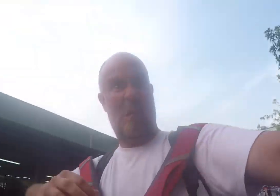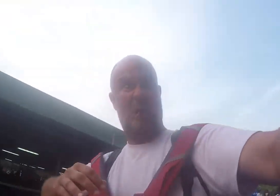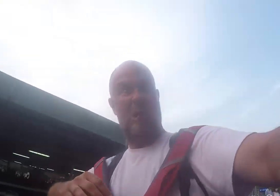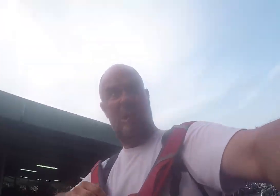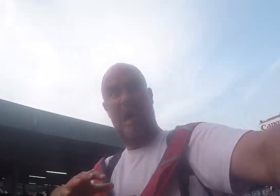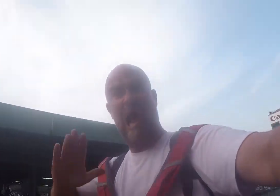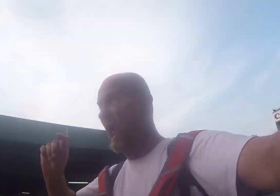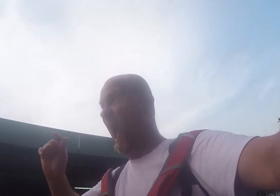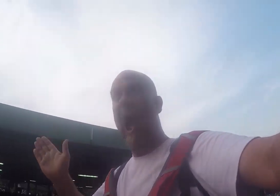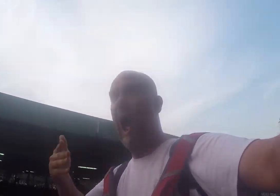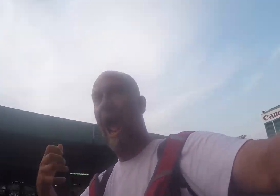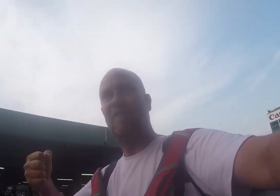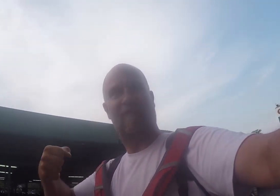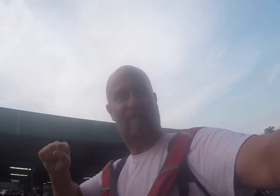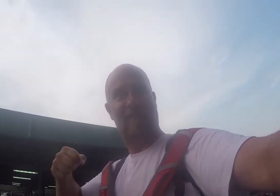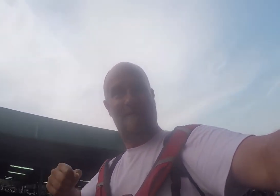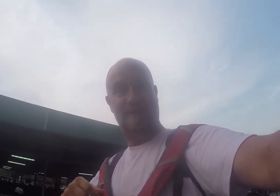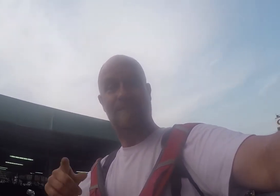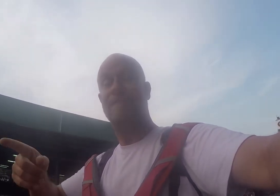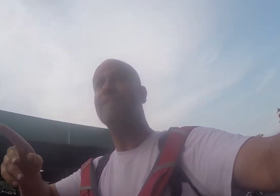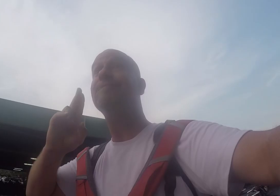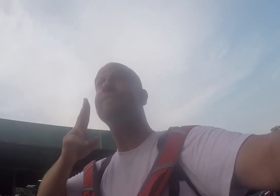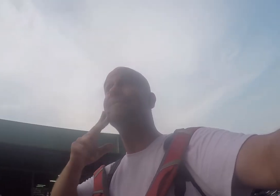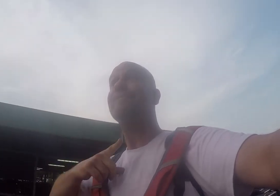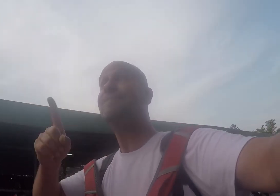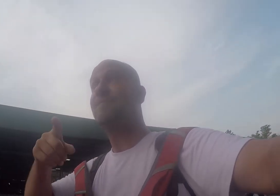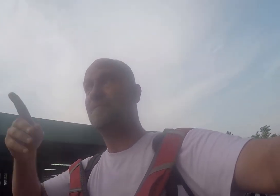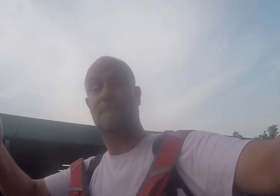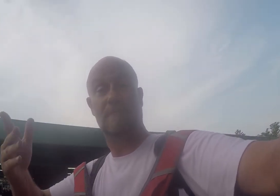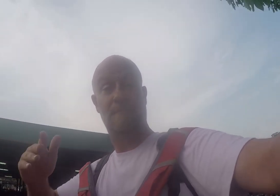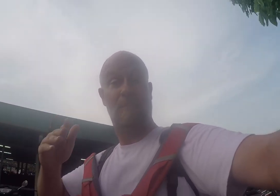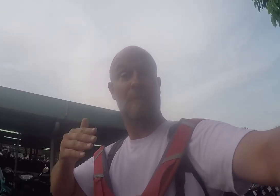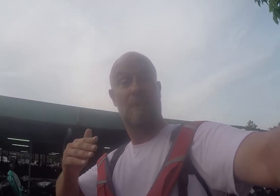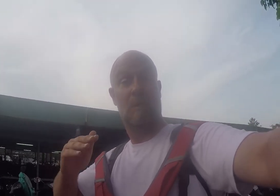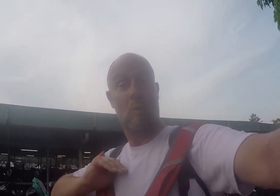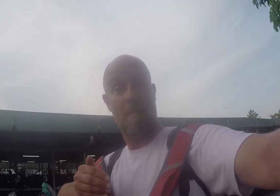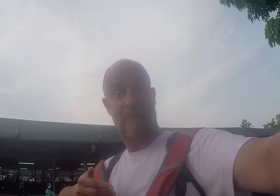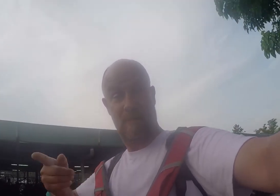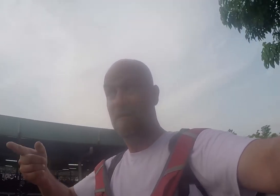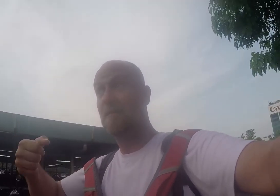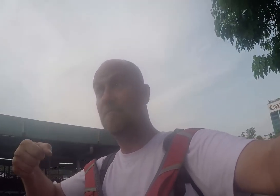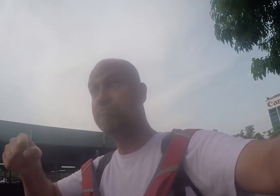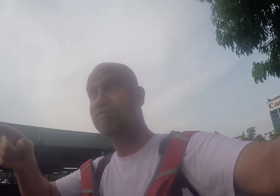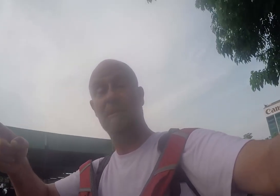Boah, hier hat jeder Mensch ein Motorrad. Ich treffe jetzt eine taube Biker-Lady, eine Powerfrau.